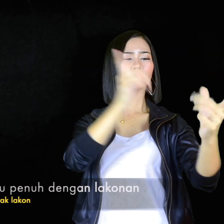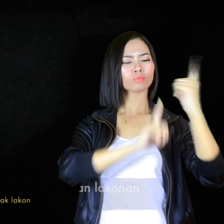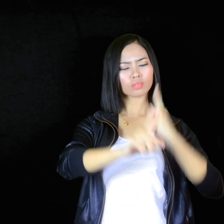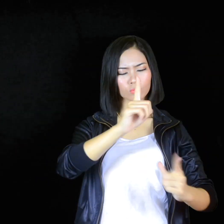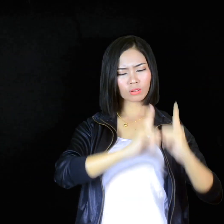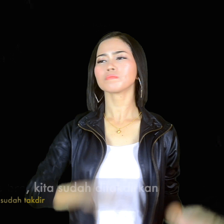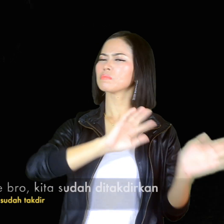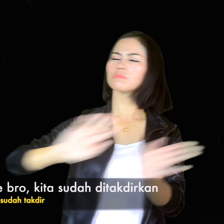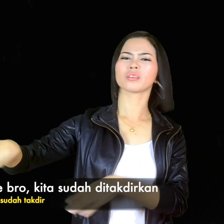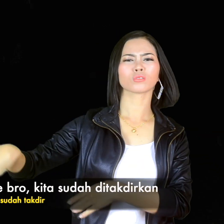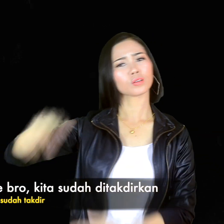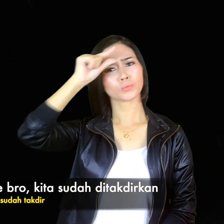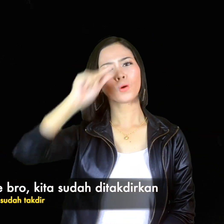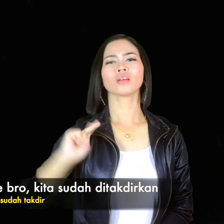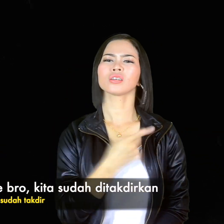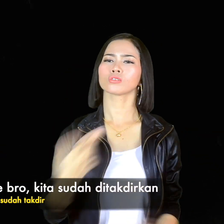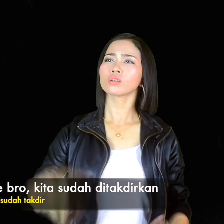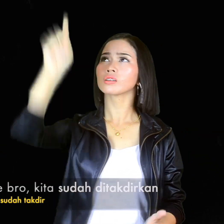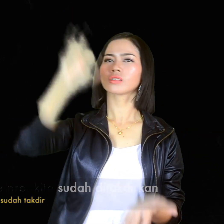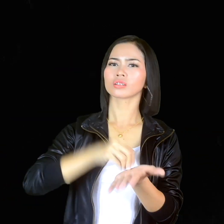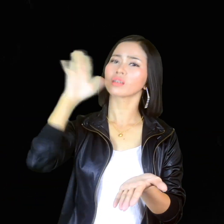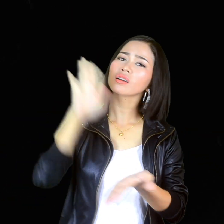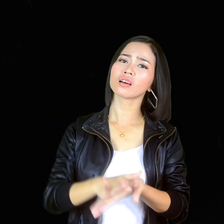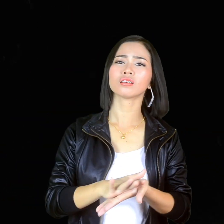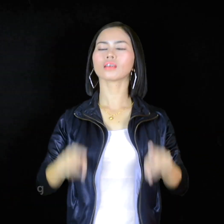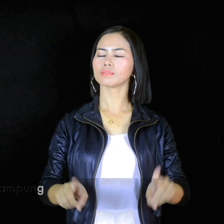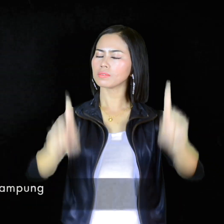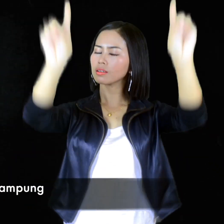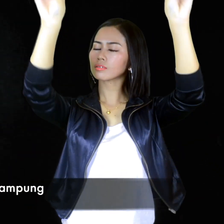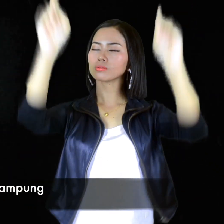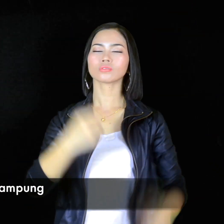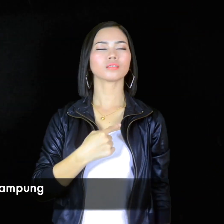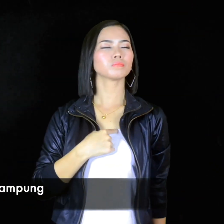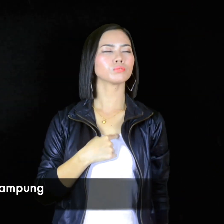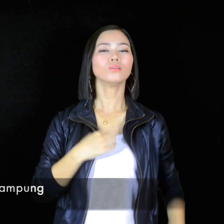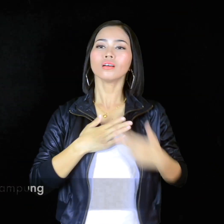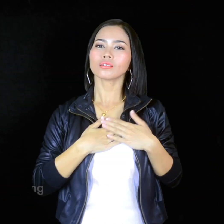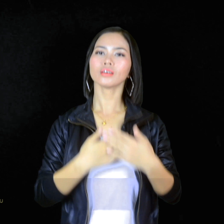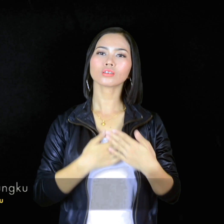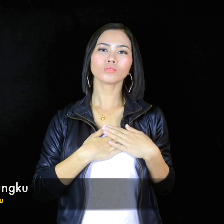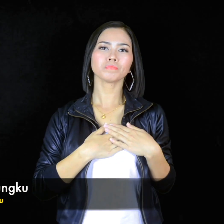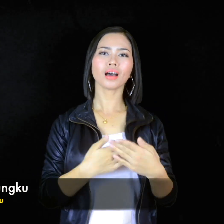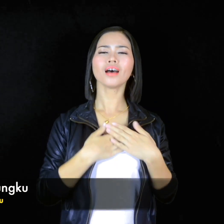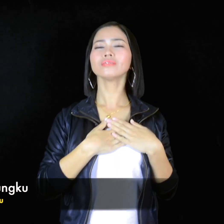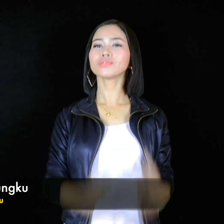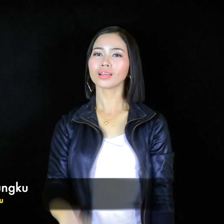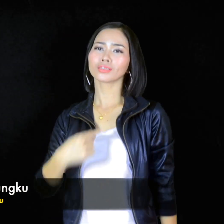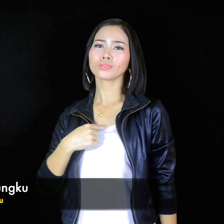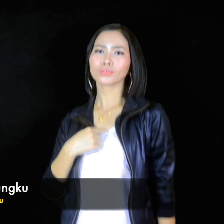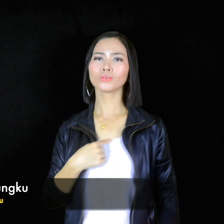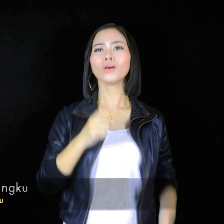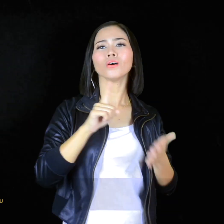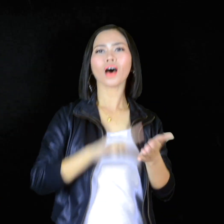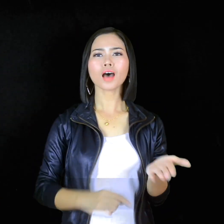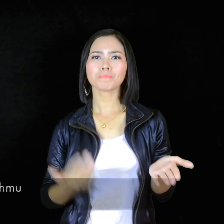aku perut dengan lakonan Berdarung Okay bro kita sudah ditagirkan Tak dapat ku tampung Tidak dapat Degupan